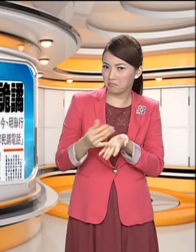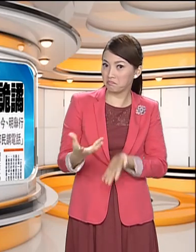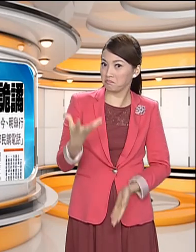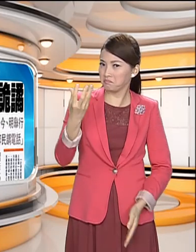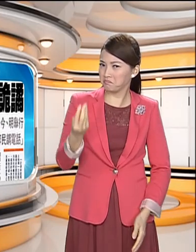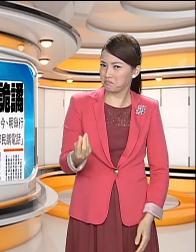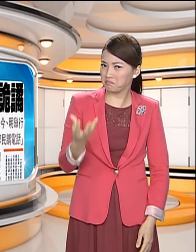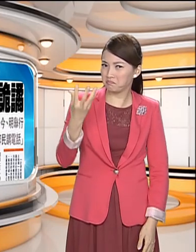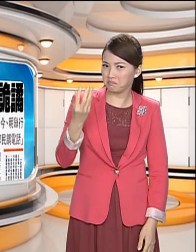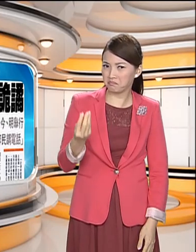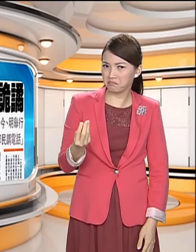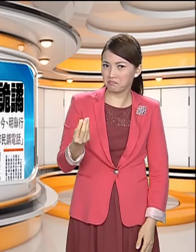果。